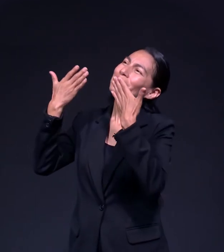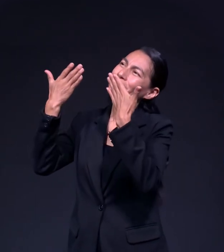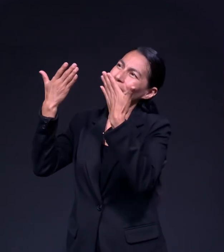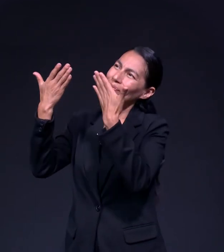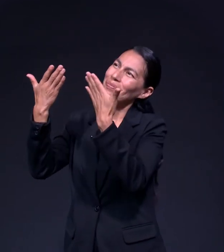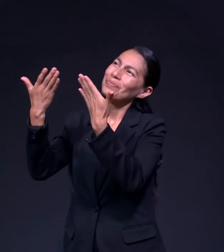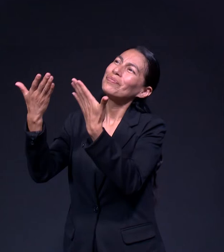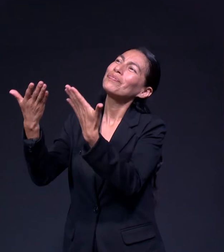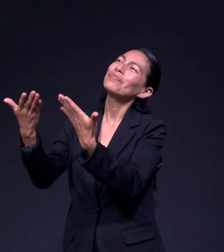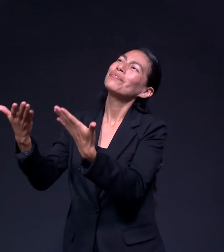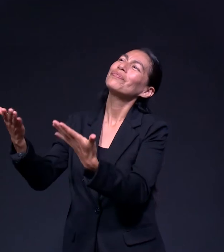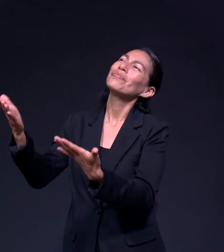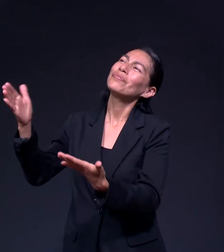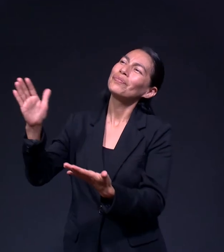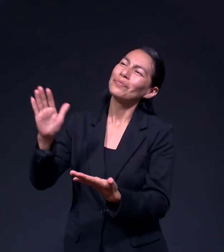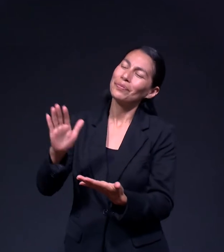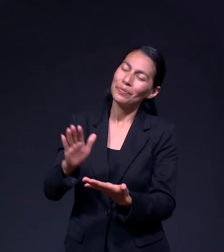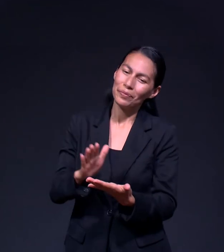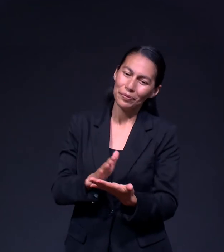confiaré,